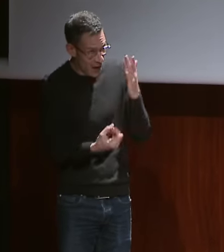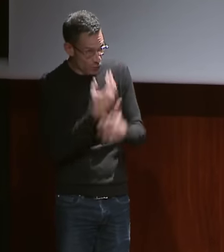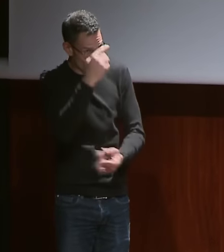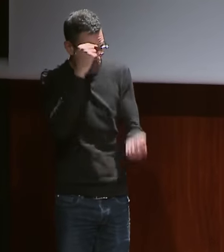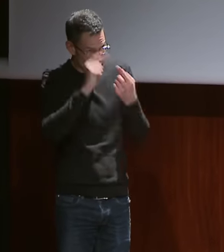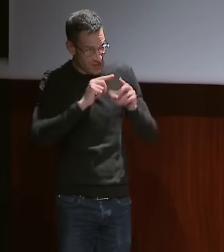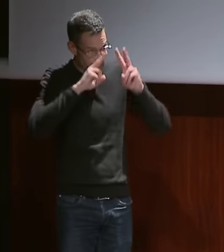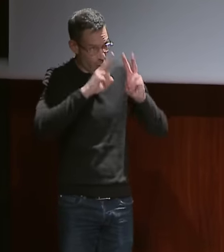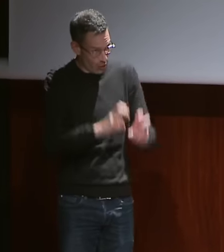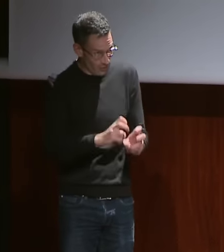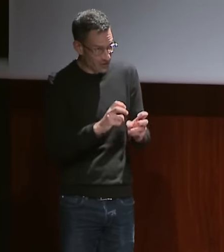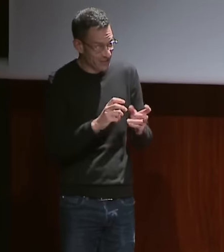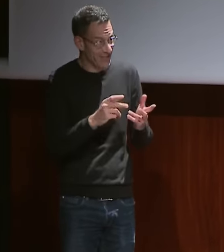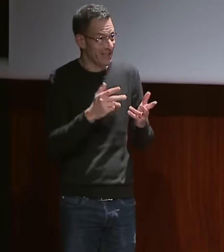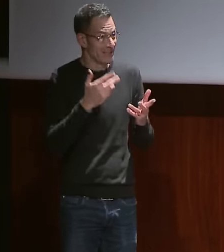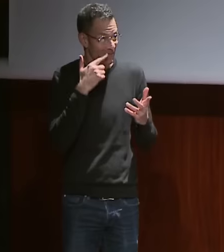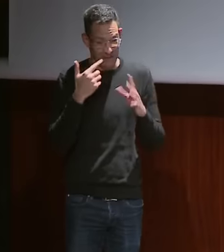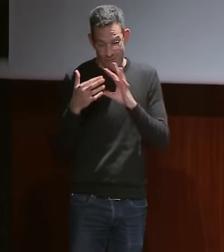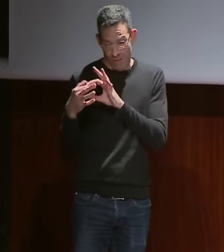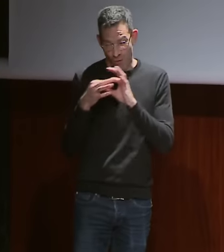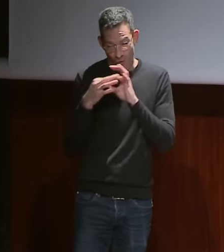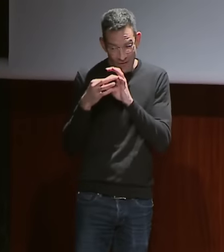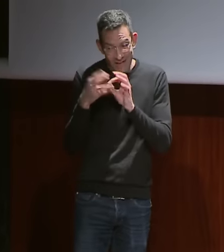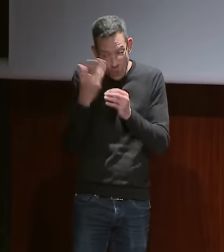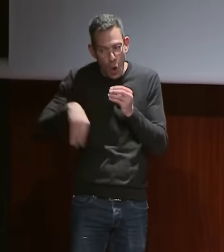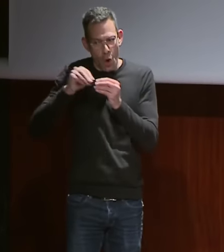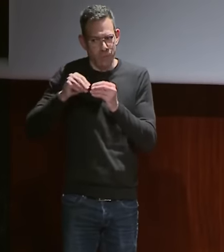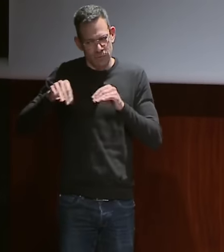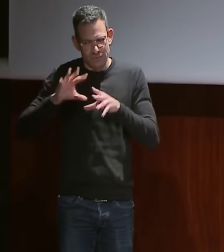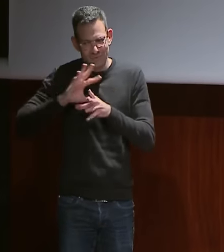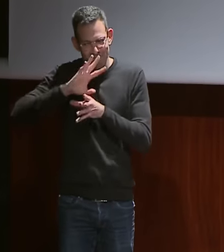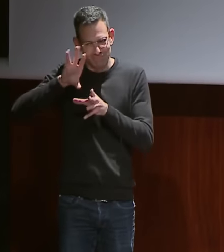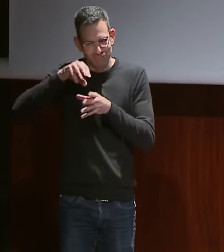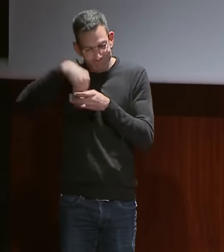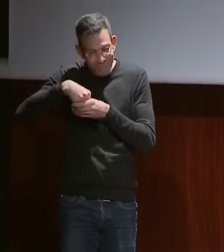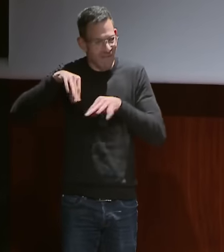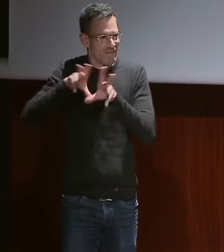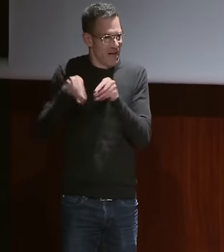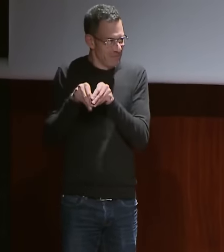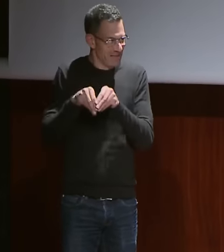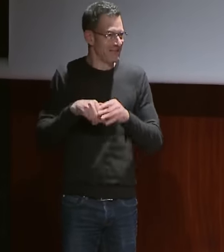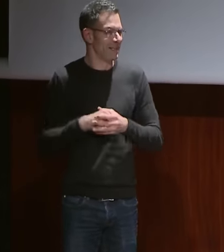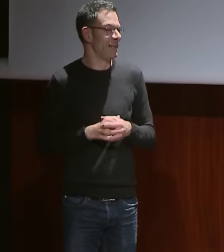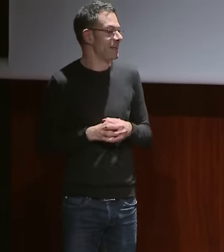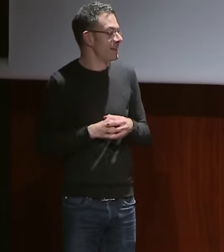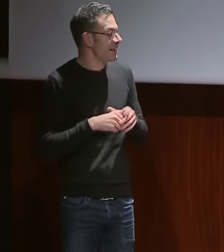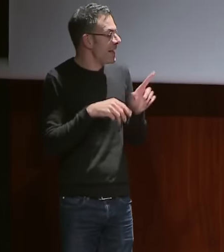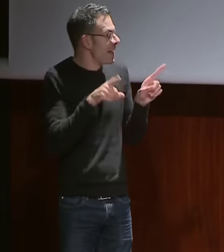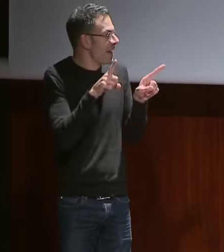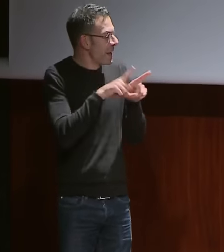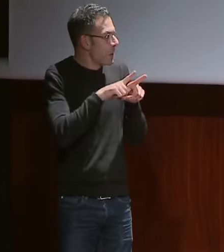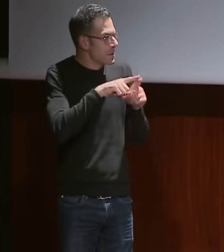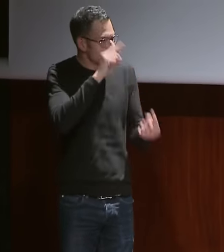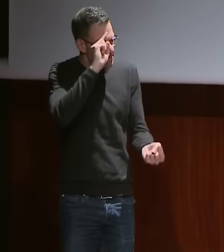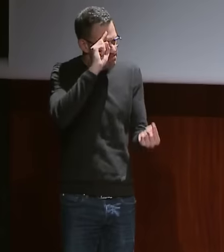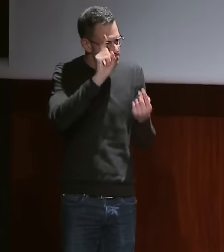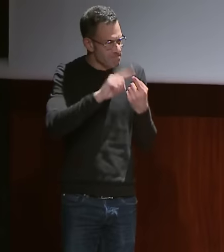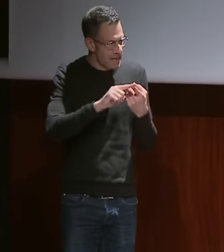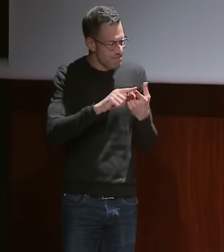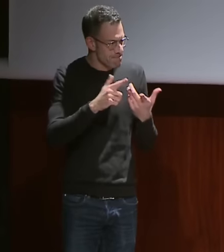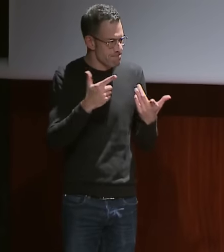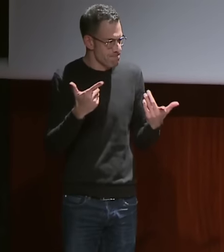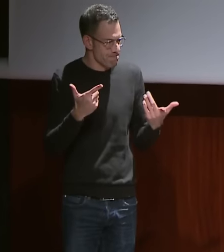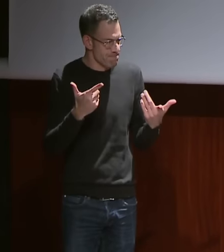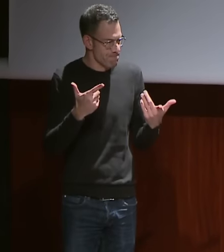recherche pour toi. Et puis la question du cloisonnement